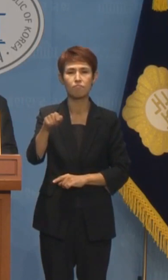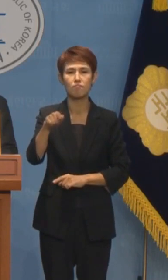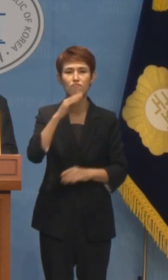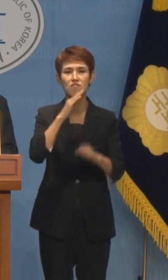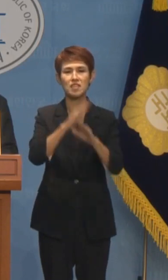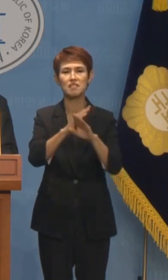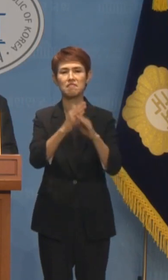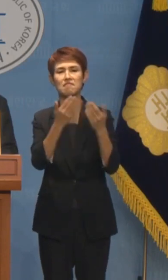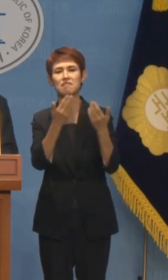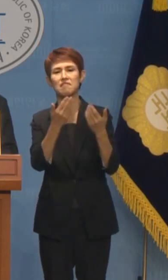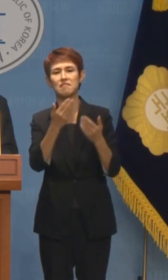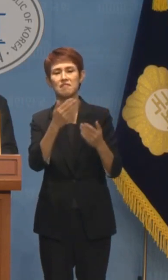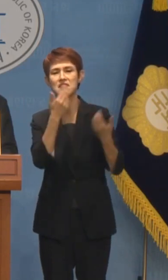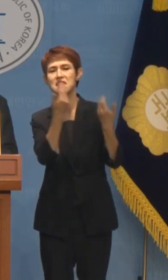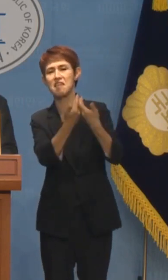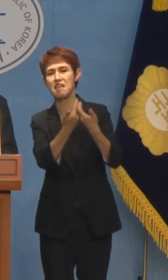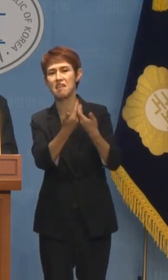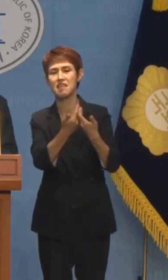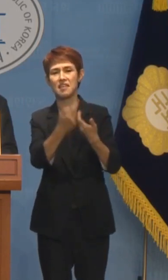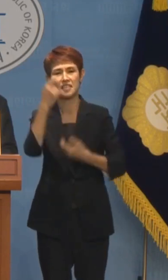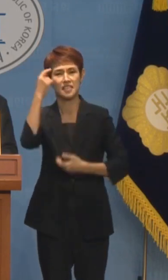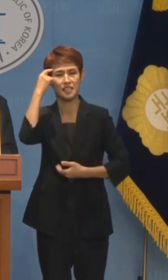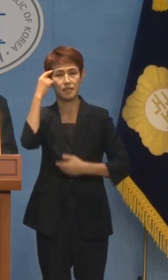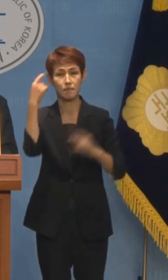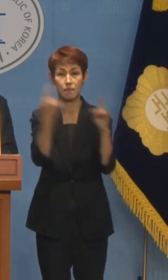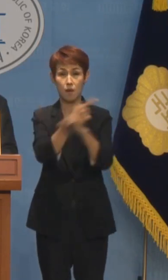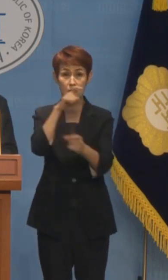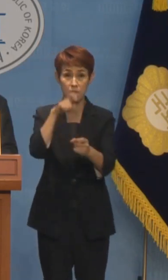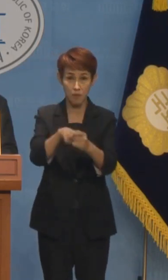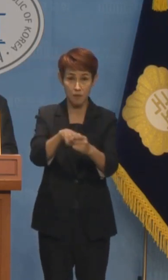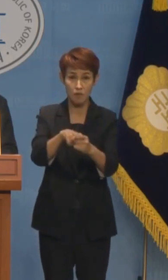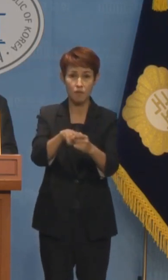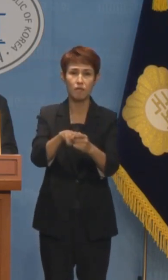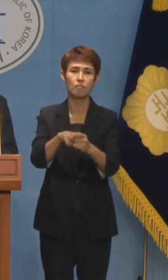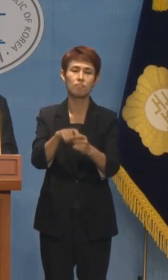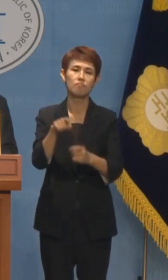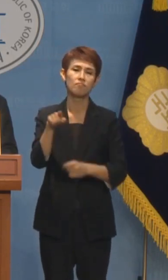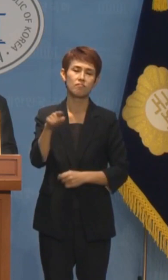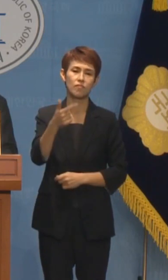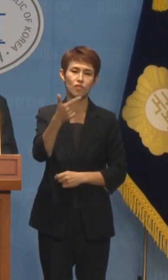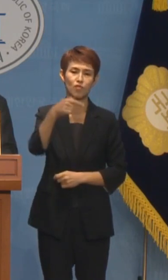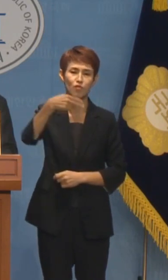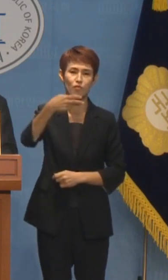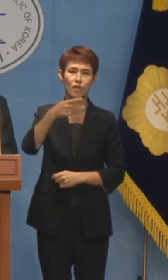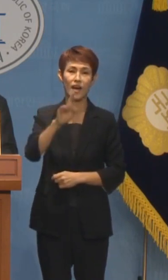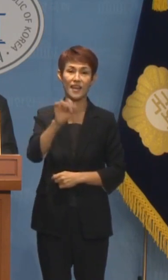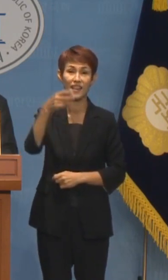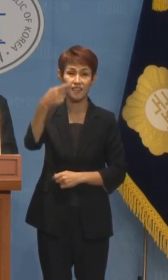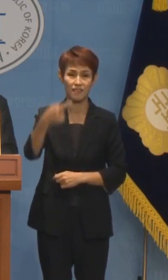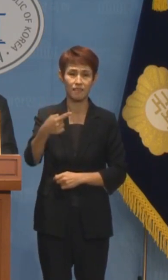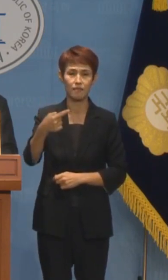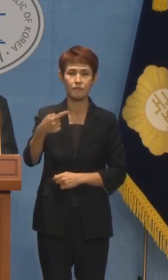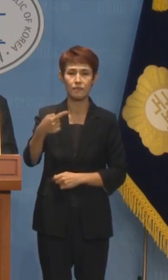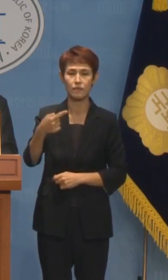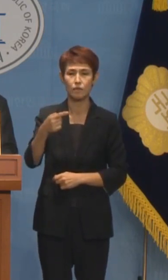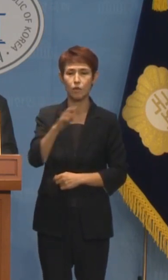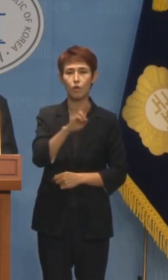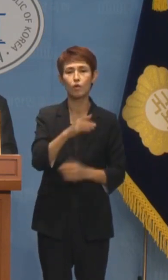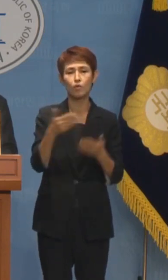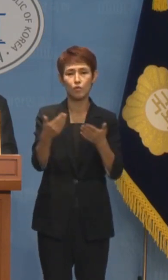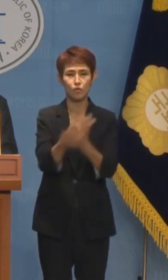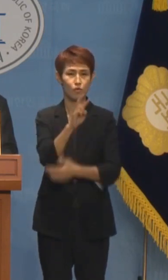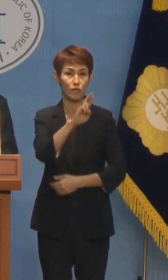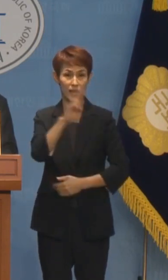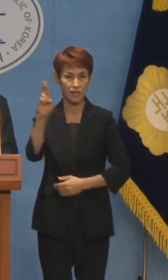가면서 무가 자신들의 입지를 강화하려고 하는 의지 속에서 뉴라이트 역사교과서가 나타나고 있다라고